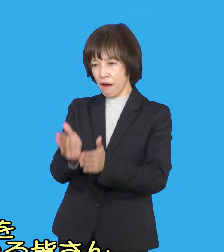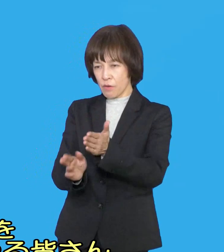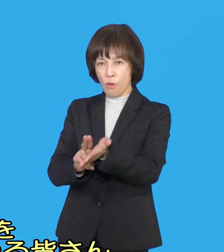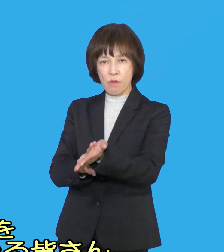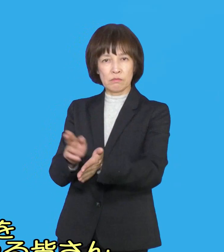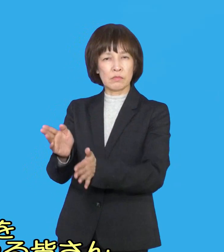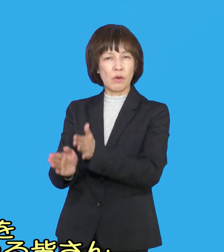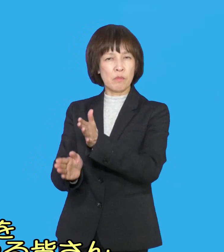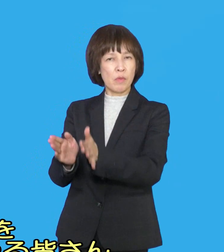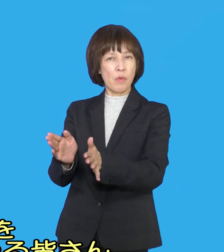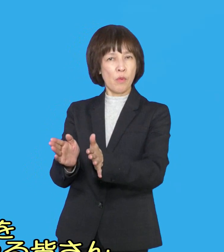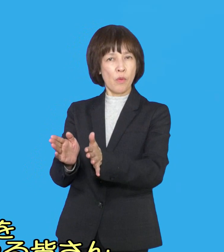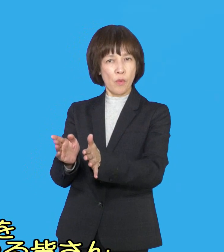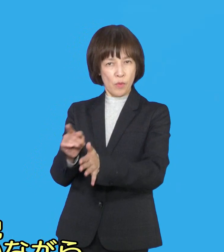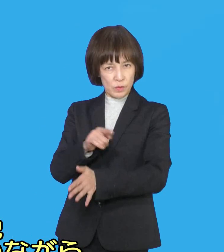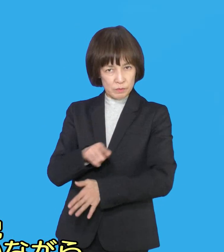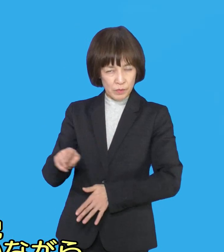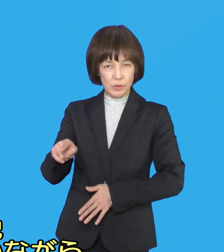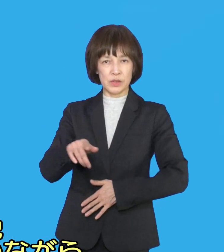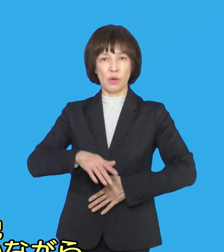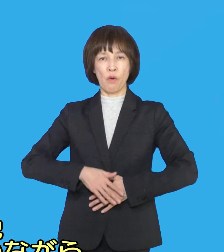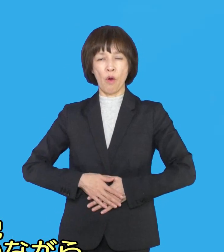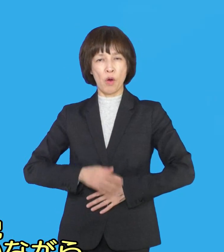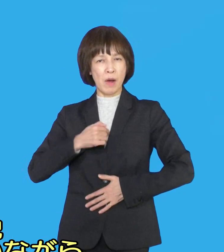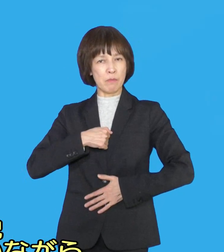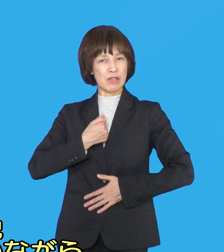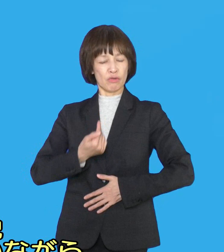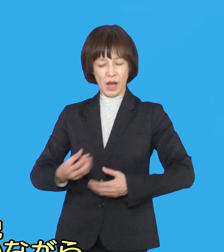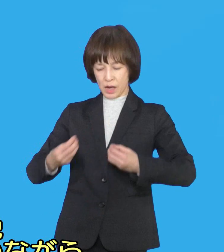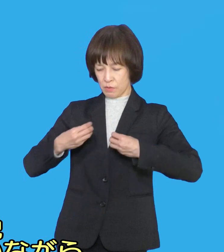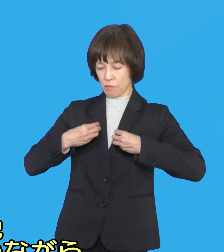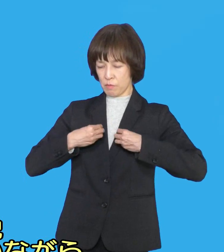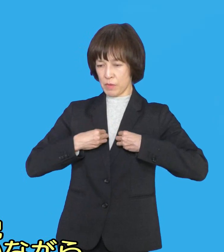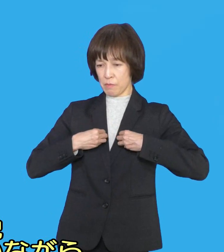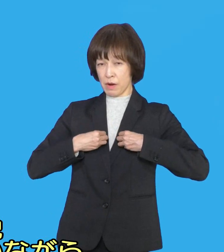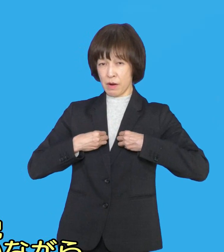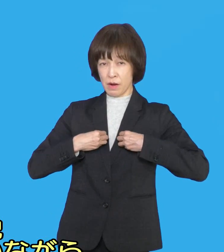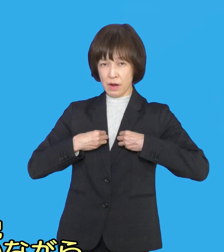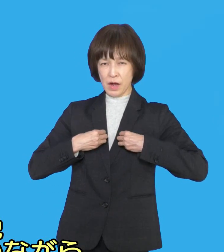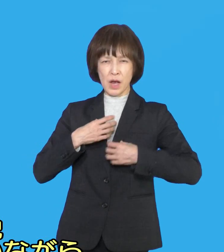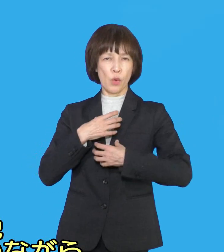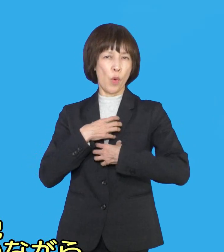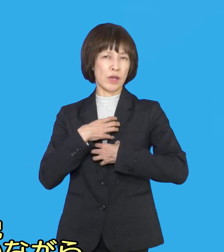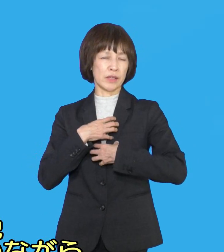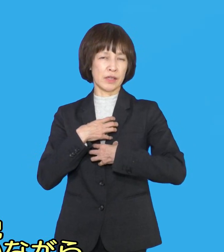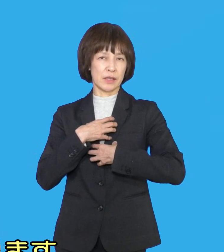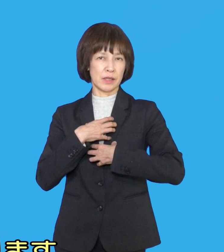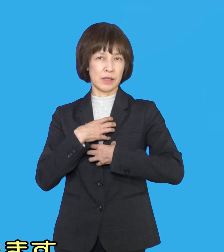を行っていらっしゃる皆さん、自らも危険な状況、感染リスクを